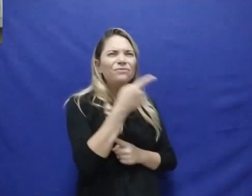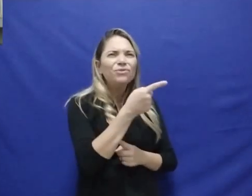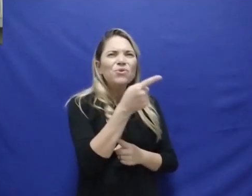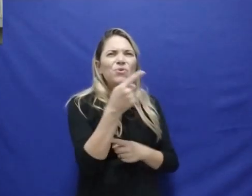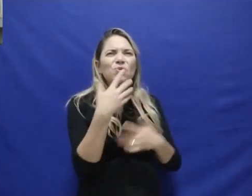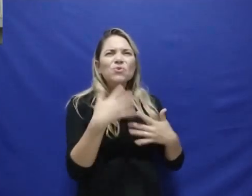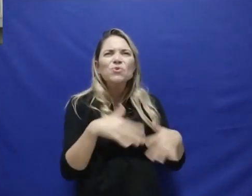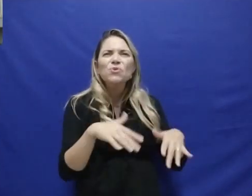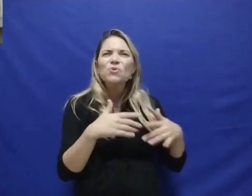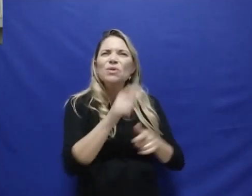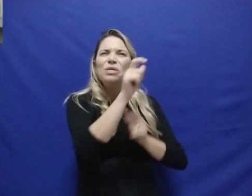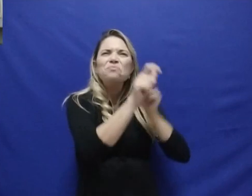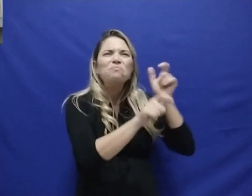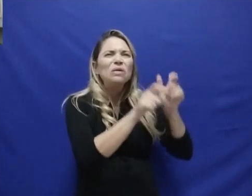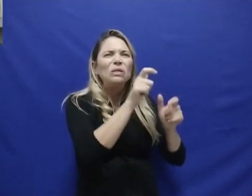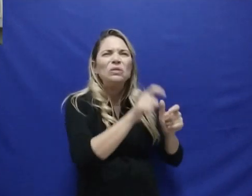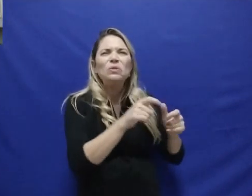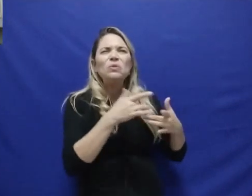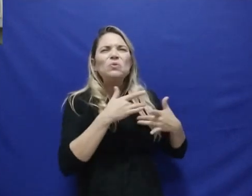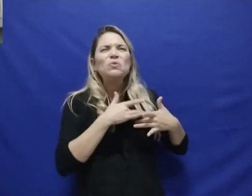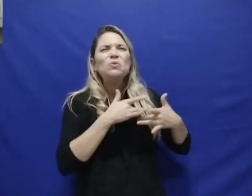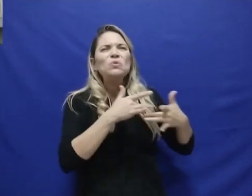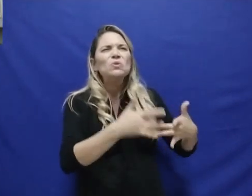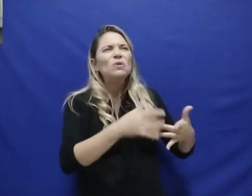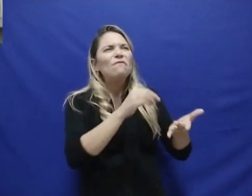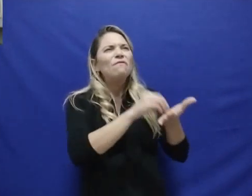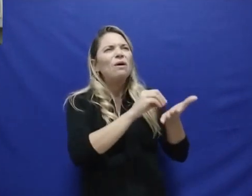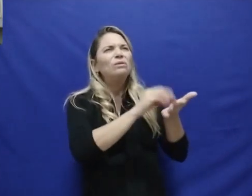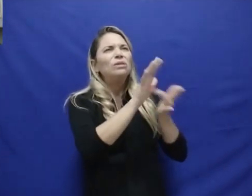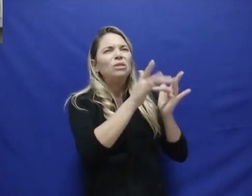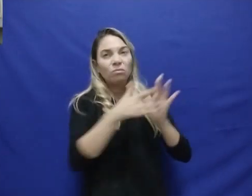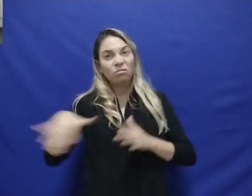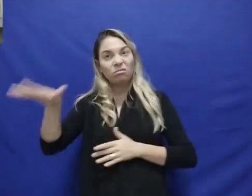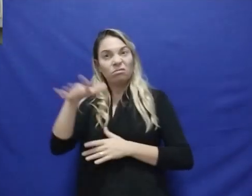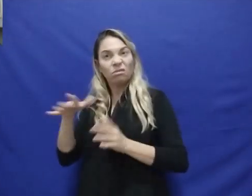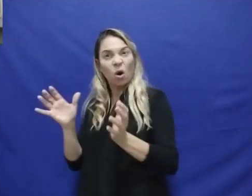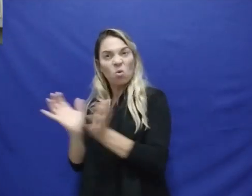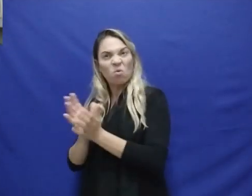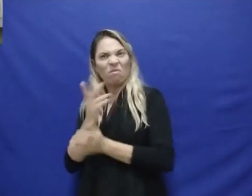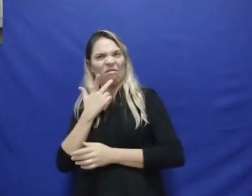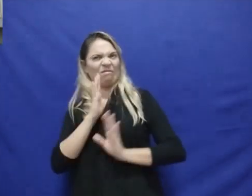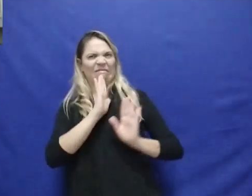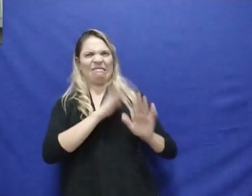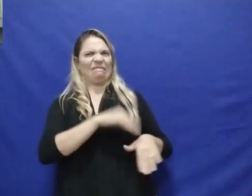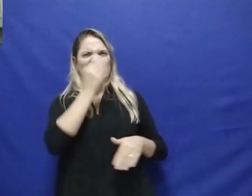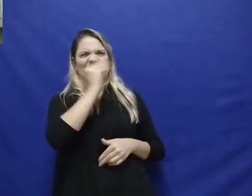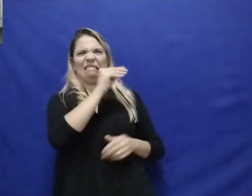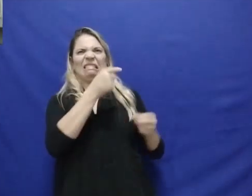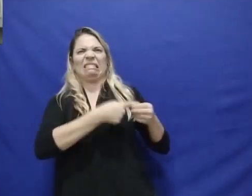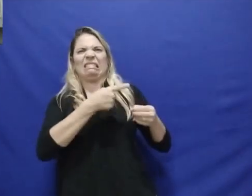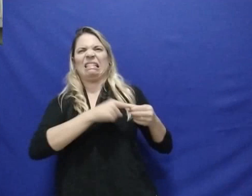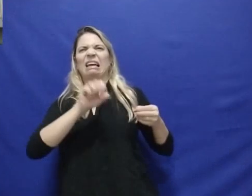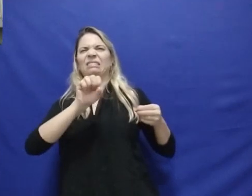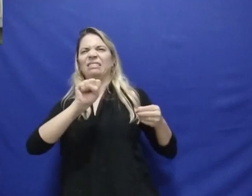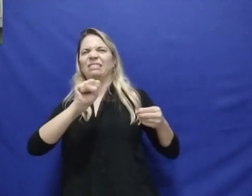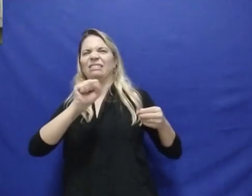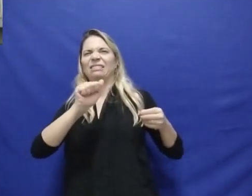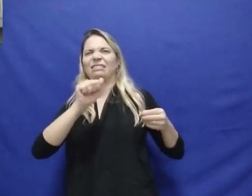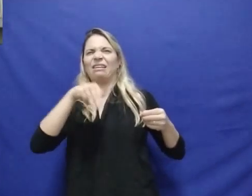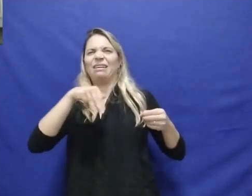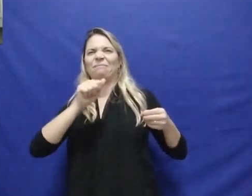viam vidas repugnantes, vidas de segunda classe, de segunda categoria, vidas a